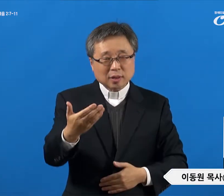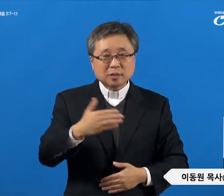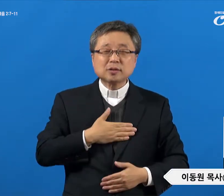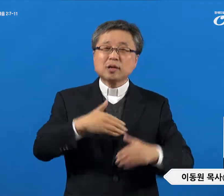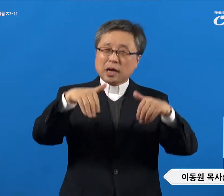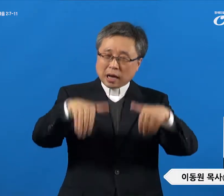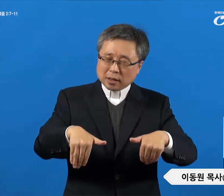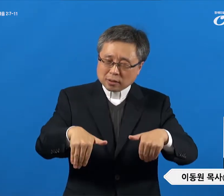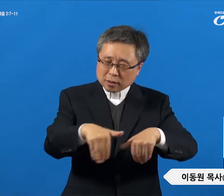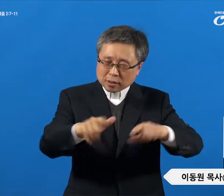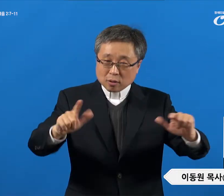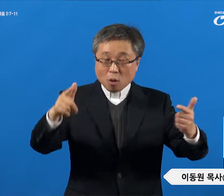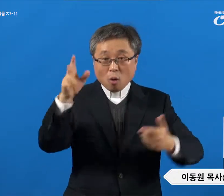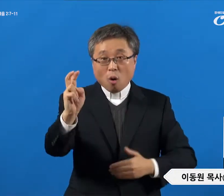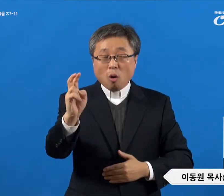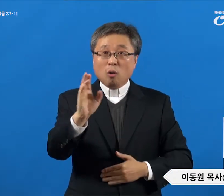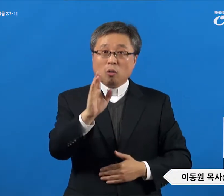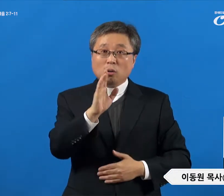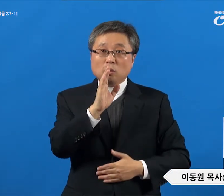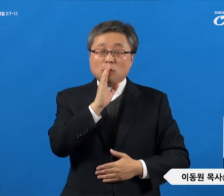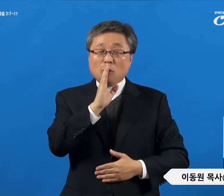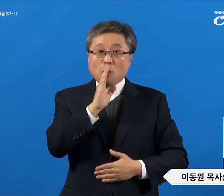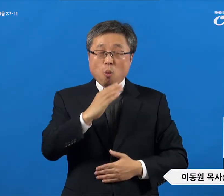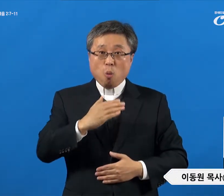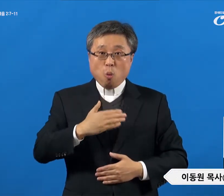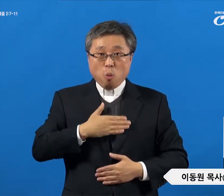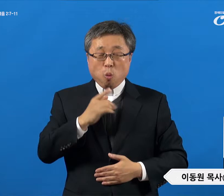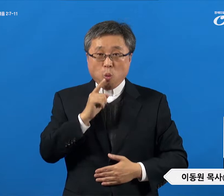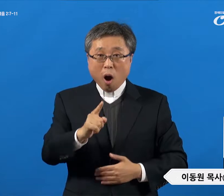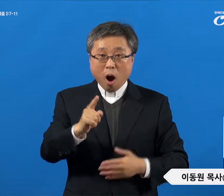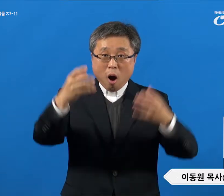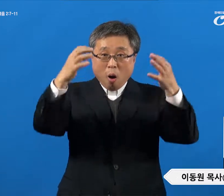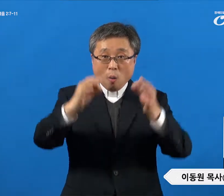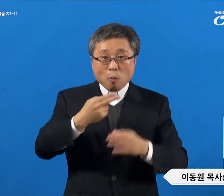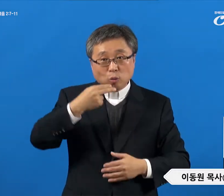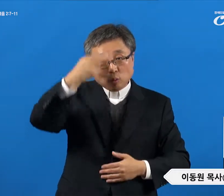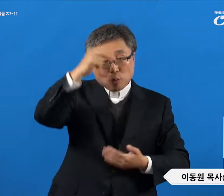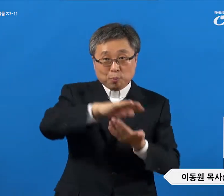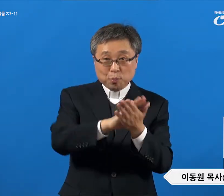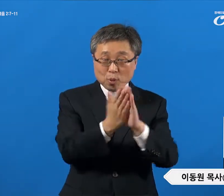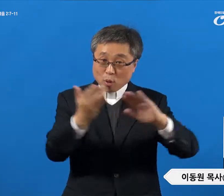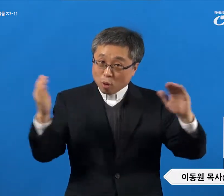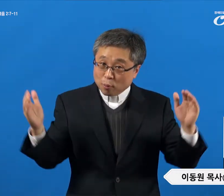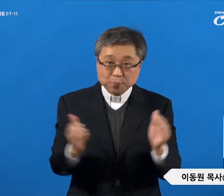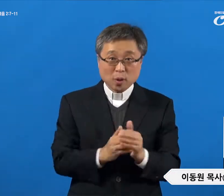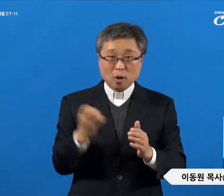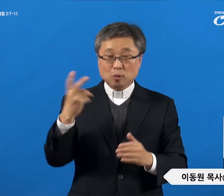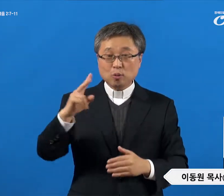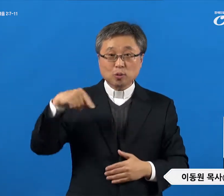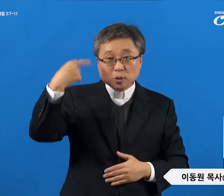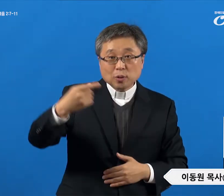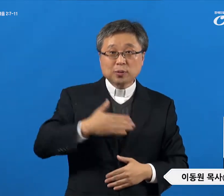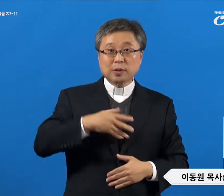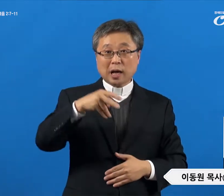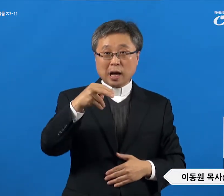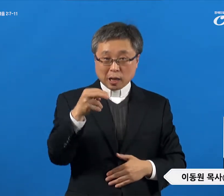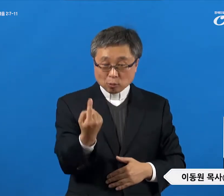생각해. 와, 정말이네. 포도주로 변했네. 그리고 그 다음에 나도 한몫했잖아.